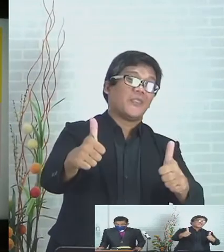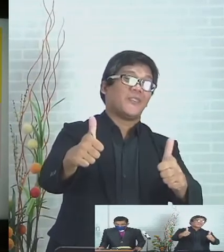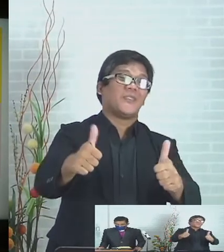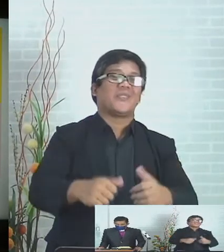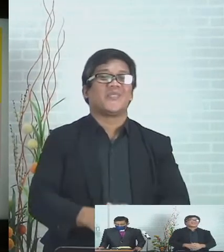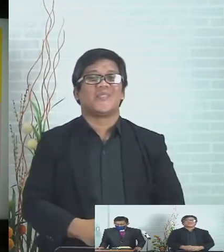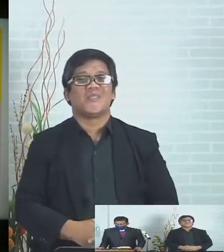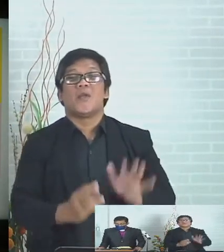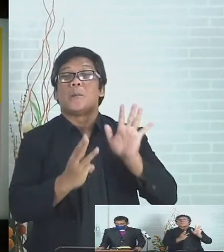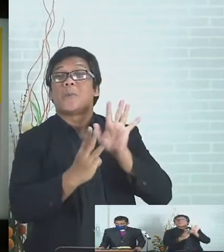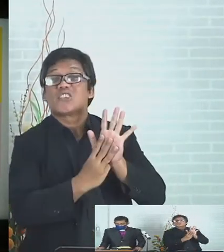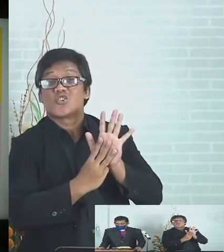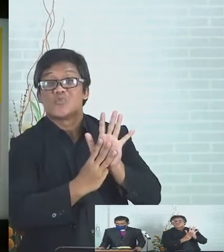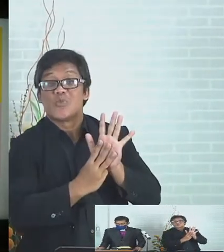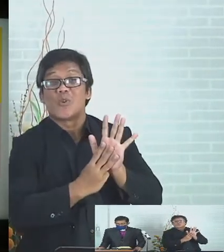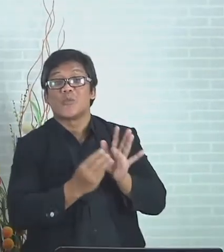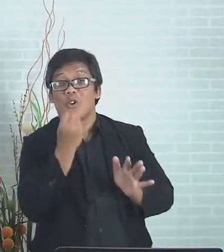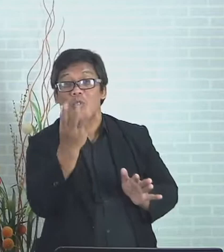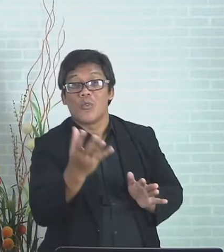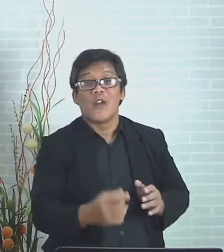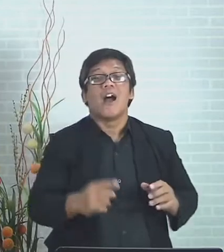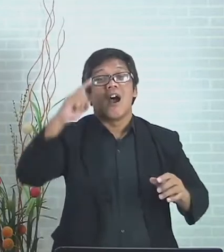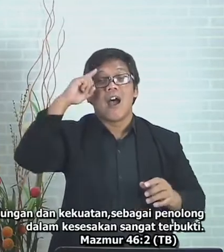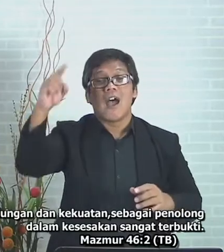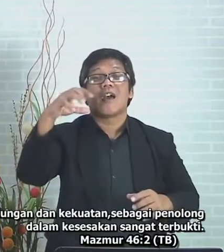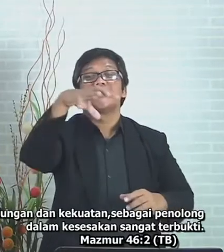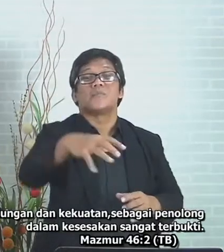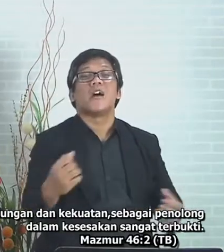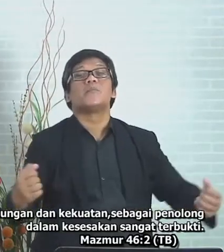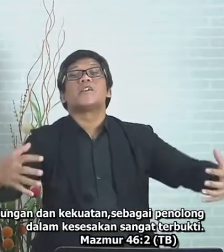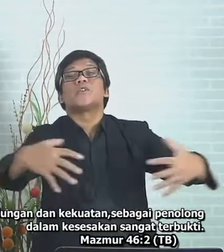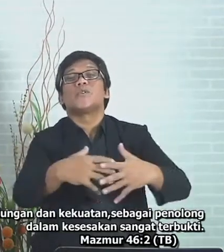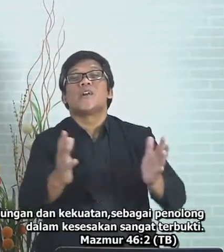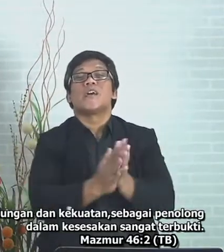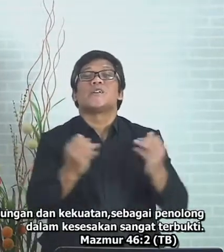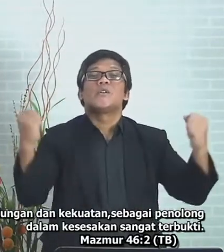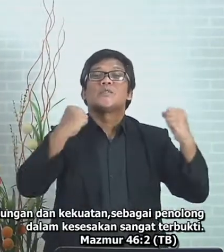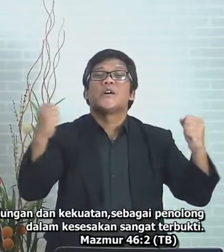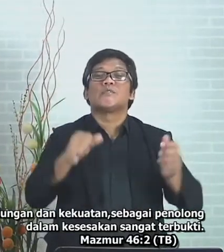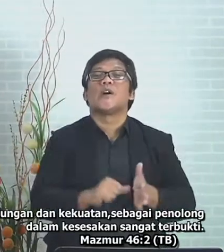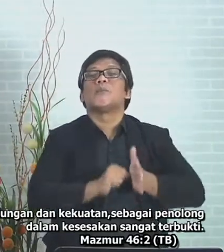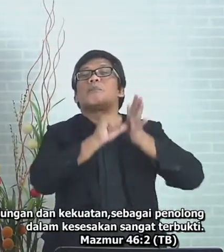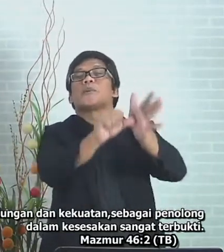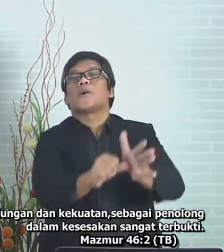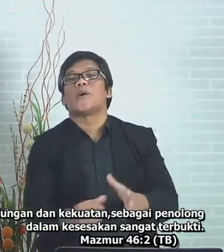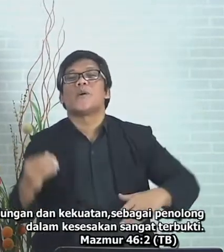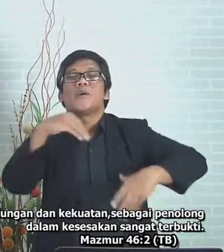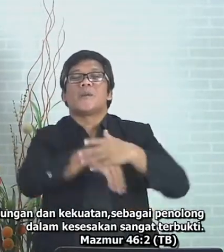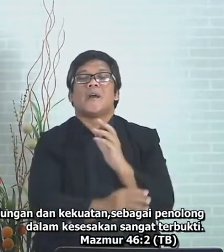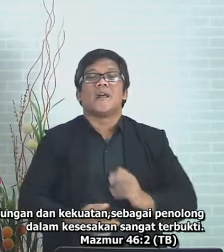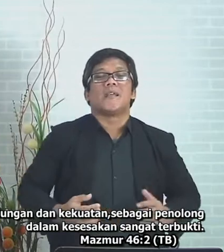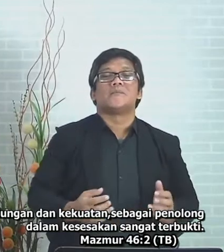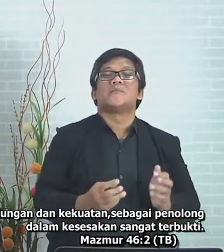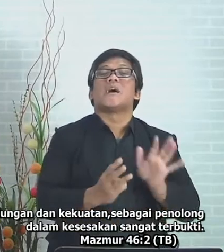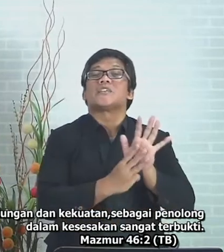termasuk Mur menyatakan bahwa Allah itu baik kita tempat perlindungan dan kekuatan sebagai penolong dalam kesesakan sangat